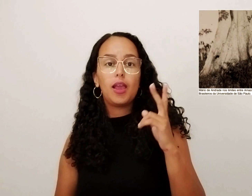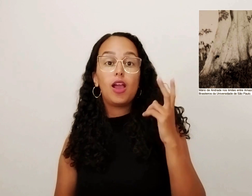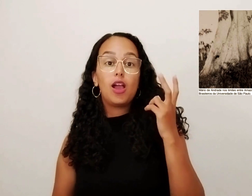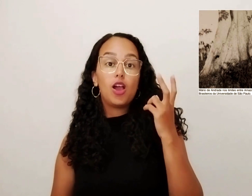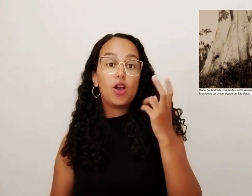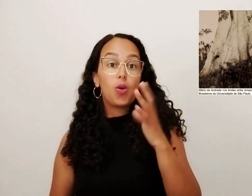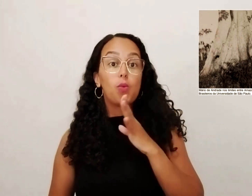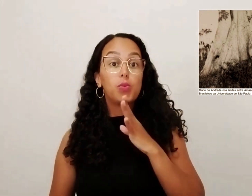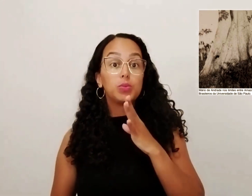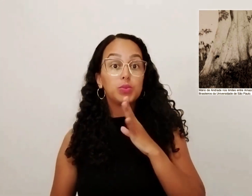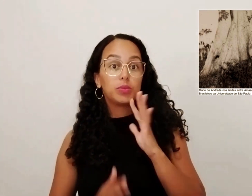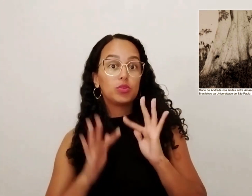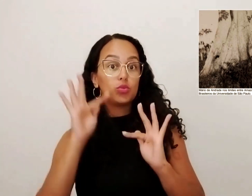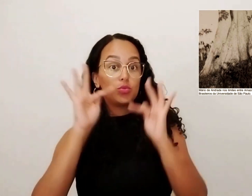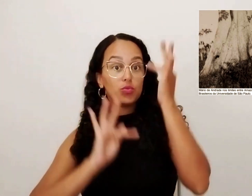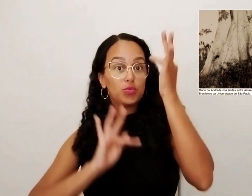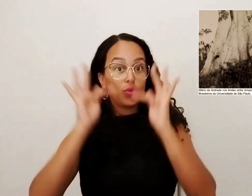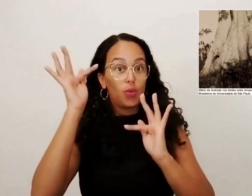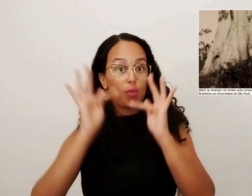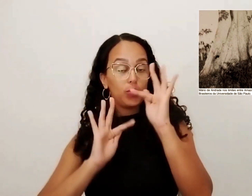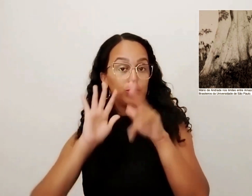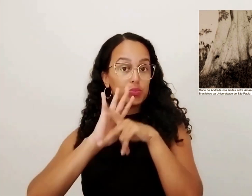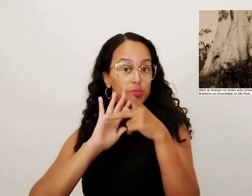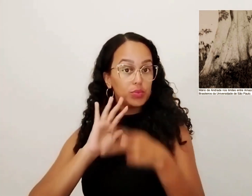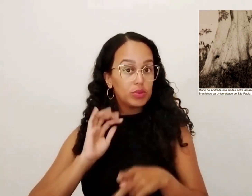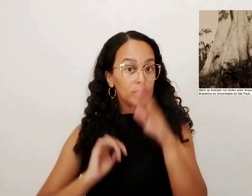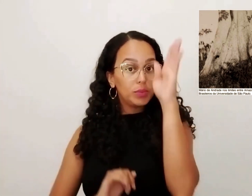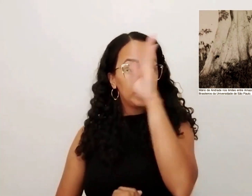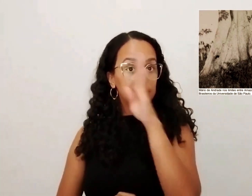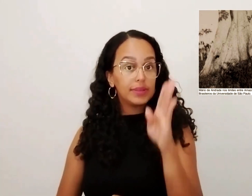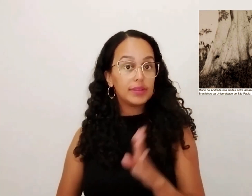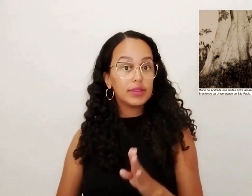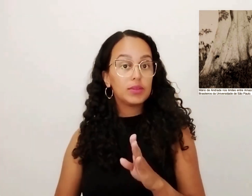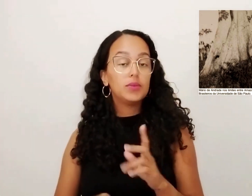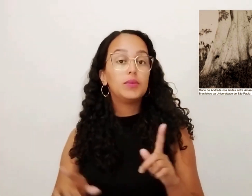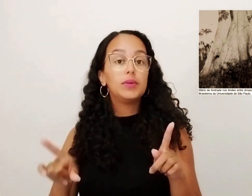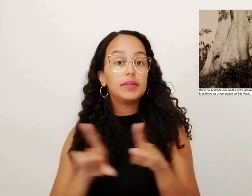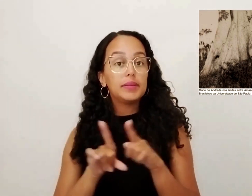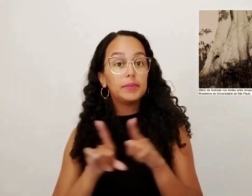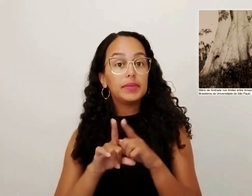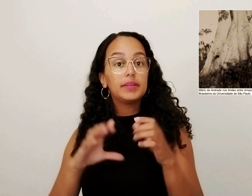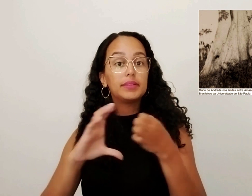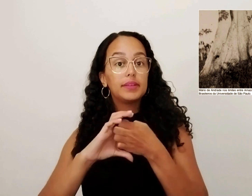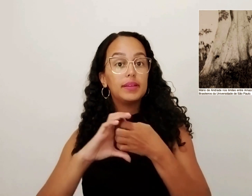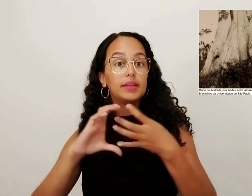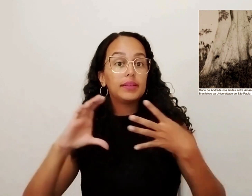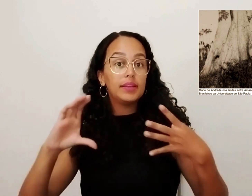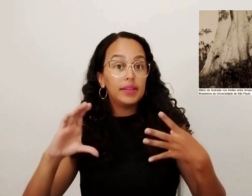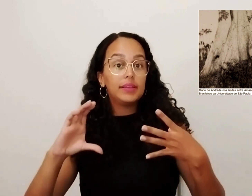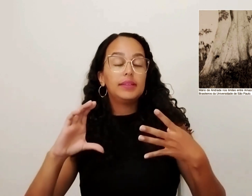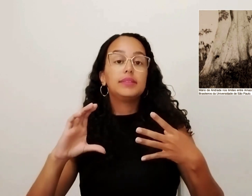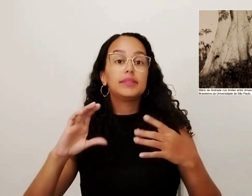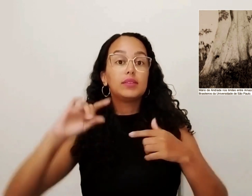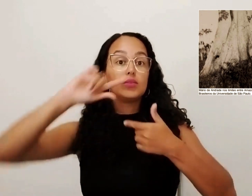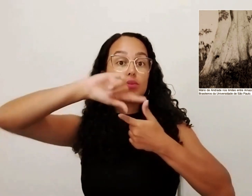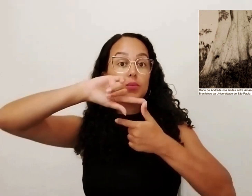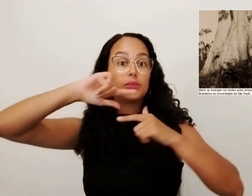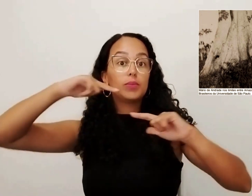para realizar essa tarefa. Assim, ele fez